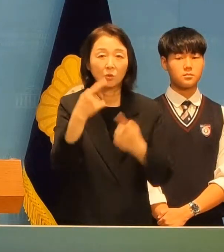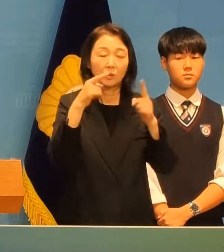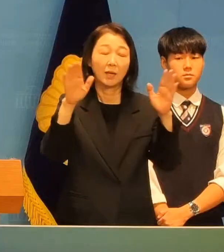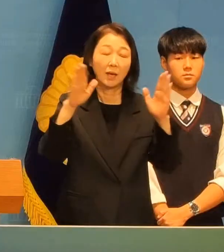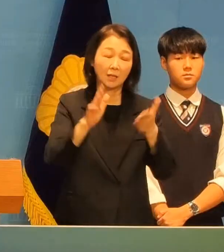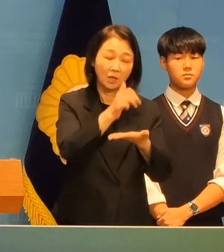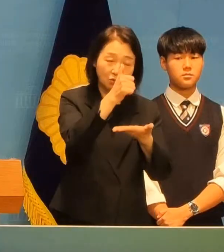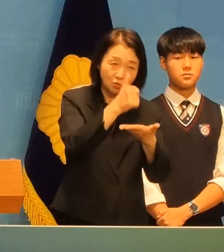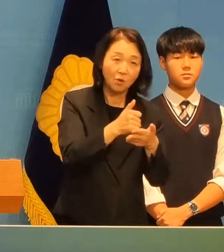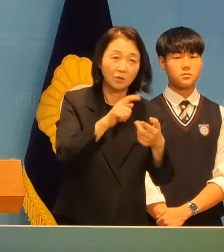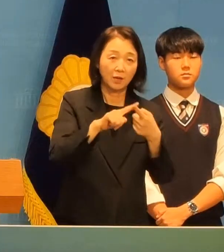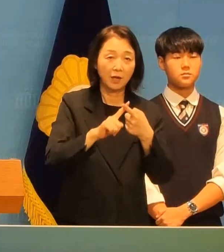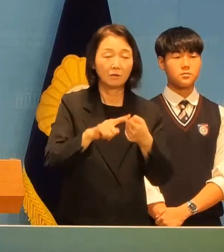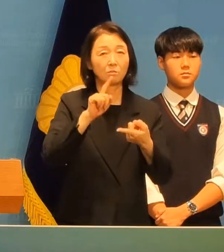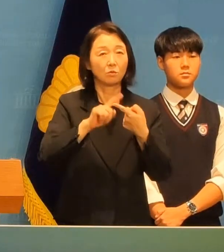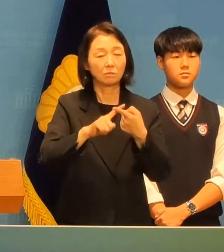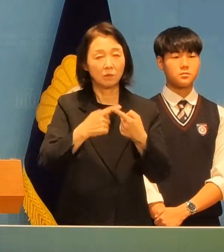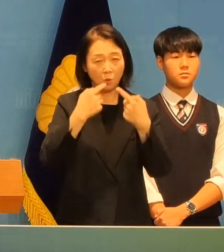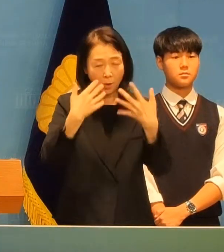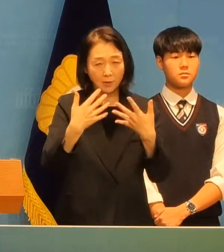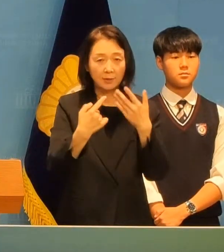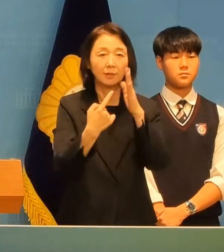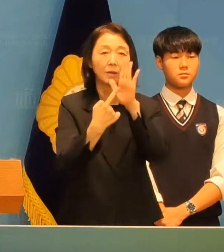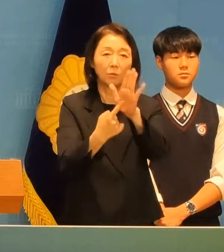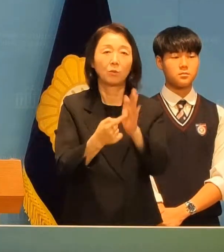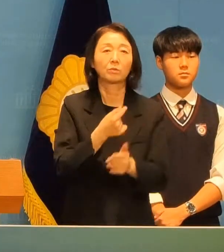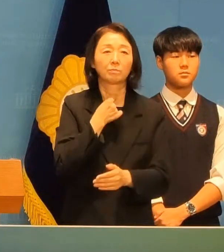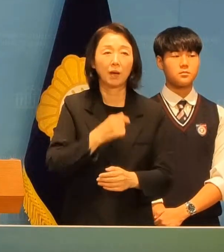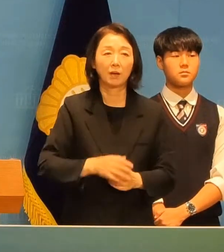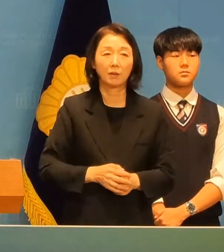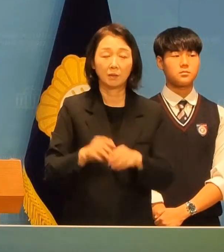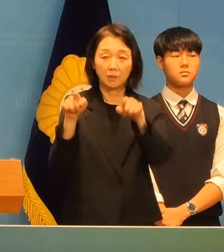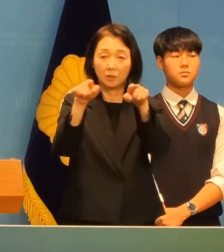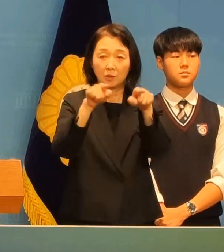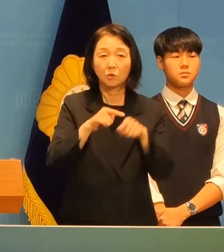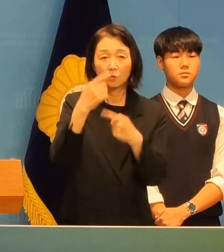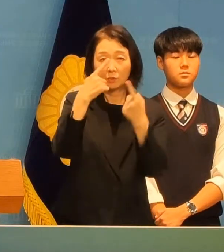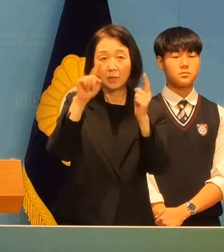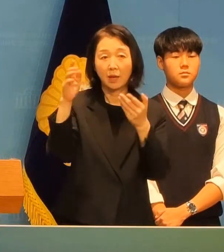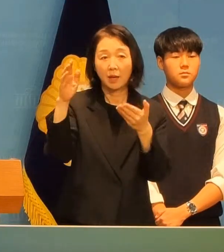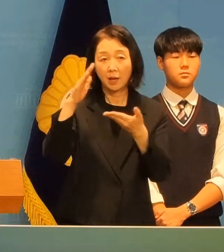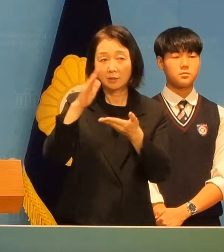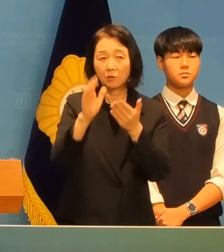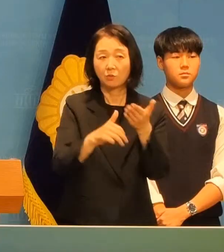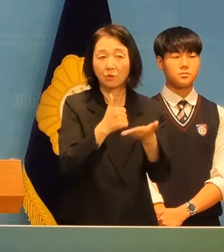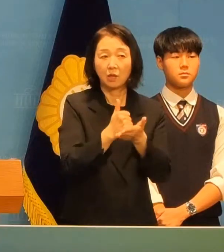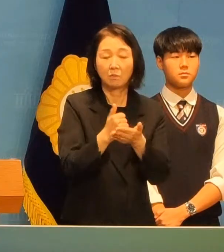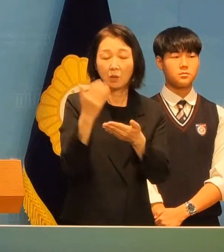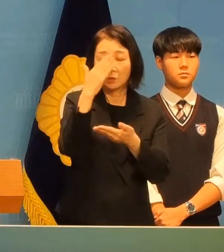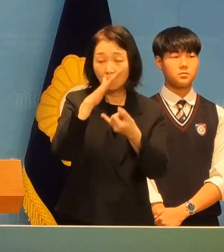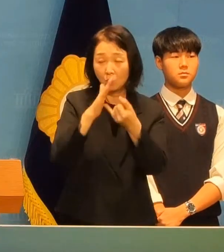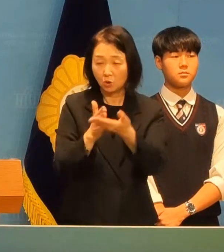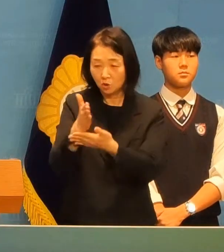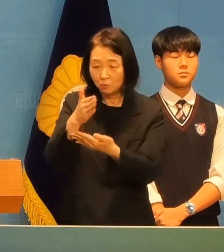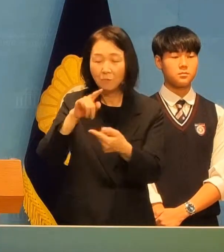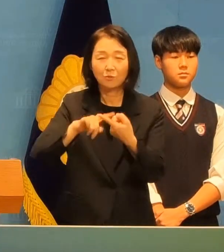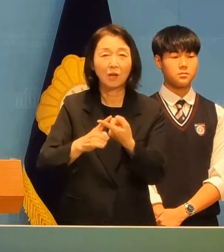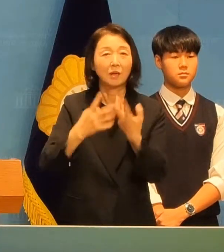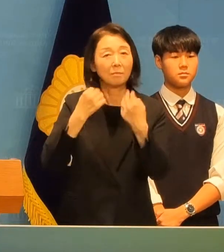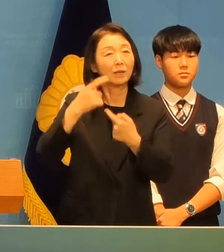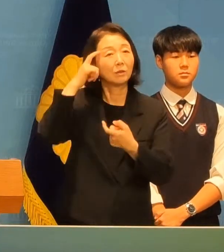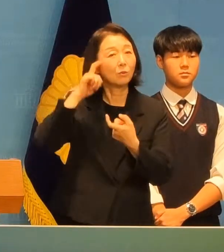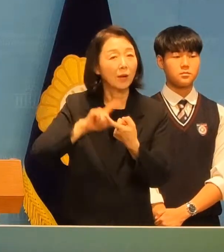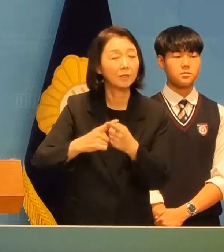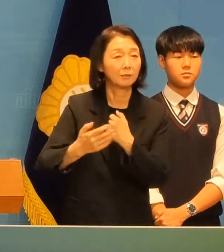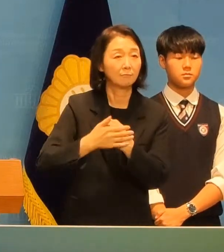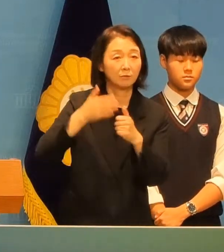가치를 증명하겠습니다. 더불어민주당 전국대학생위원회 청소년 특별분과에 많은 관심과 응원을 간곡히